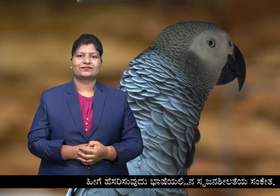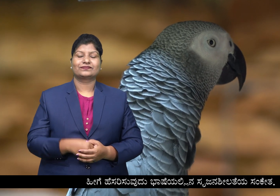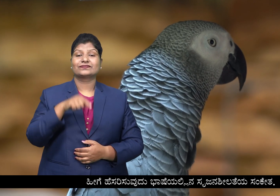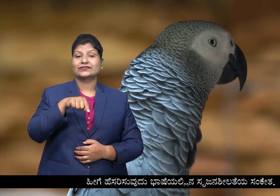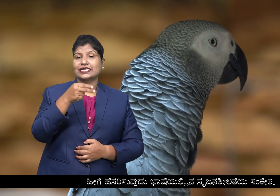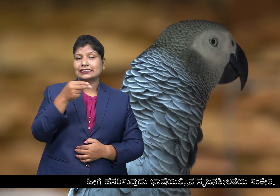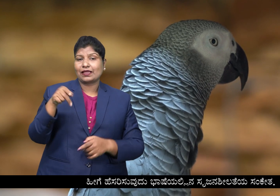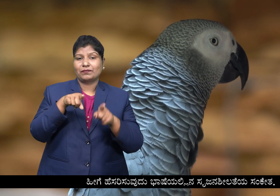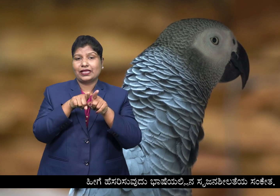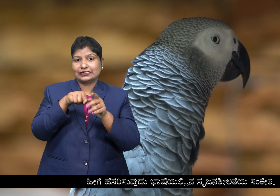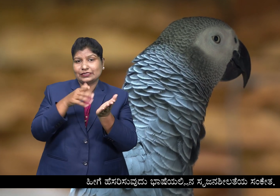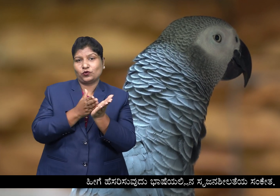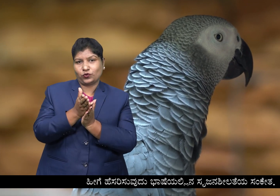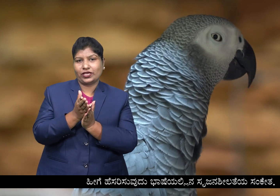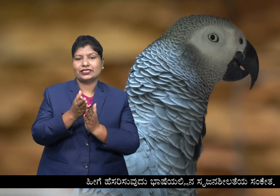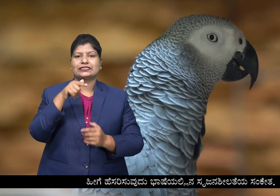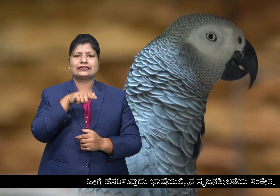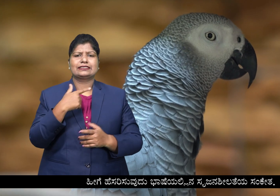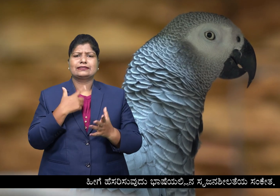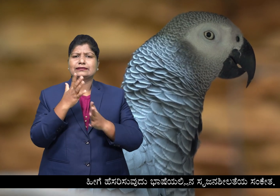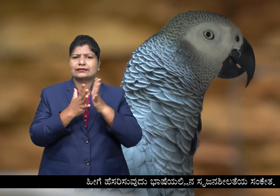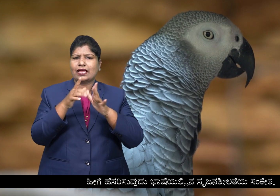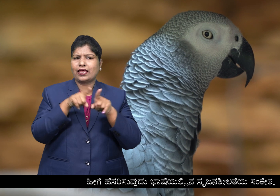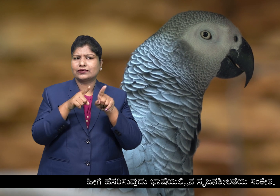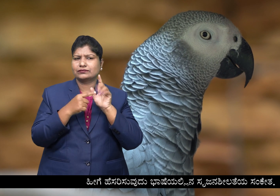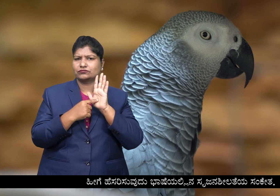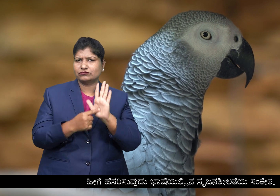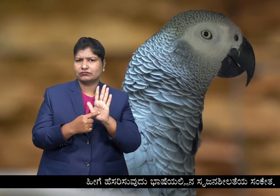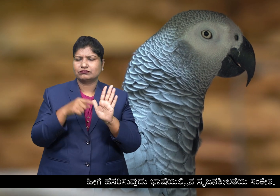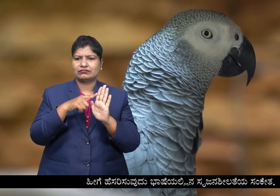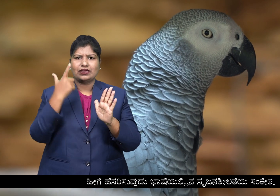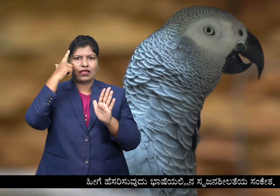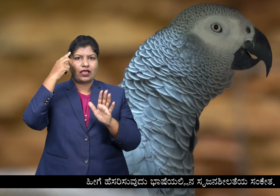ಹೀಗೆ ಹೆಸರಿಸುವುದು ಭಾಷೆಯಲ್ಲಿನ ಸೃಜನಶೀಲತೆಯ ಸಂಕೇತವಾಗಿದೆ.